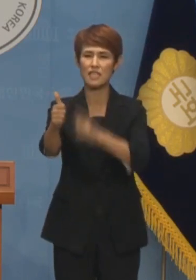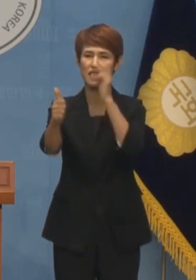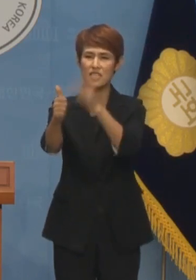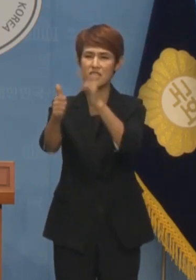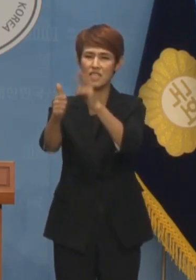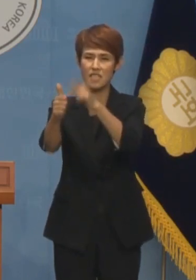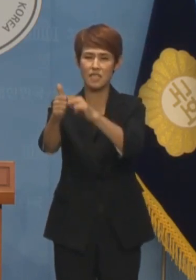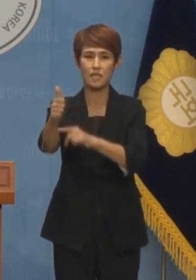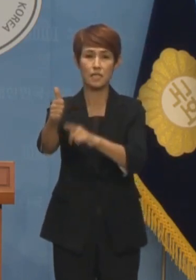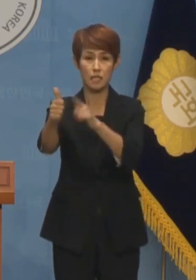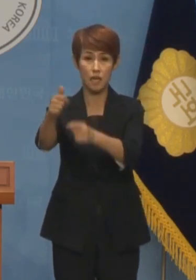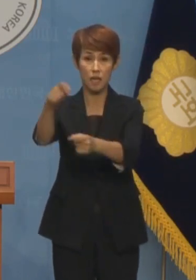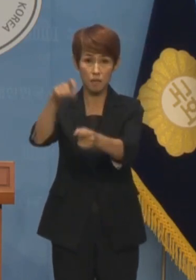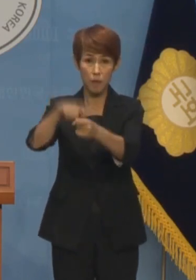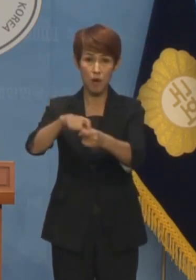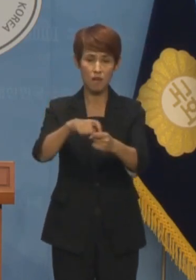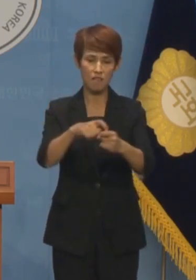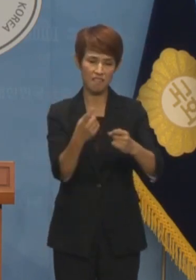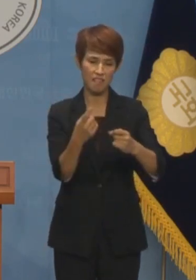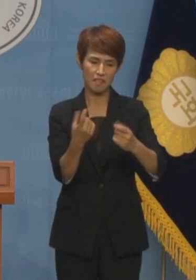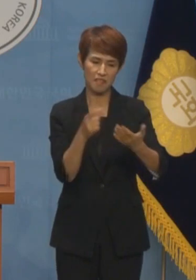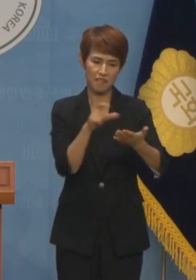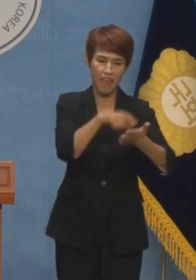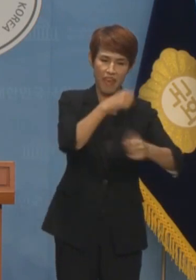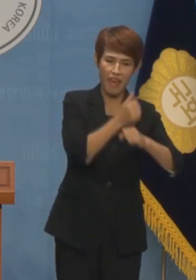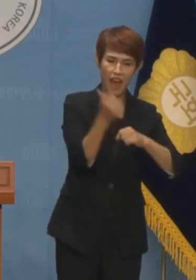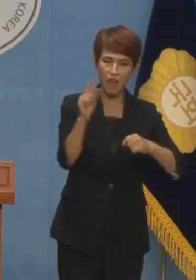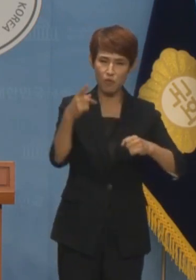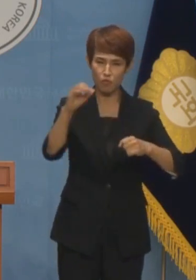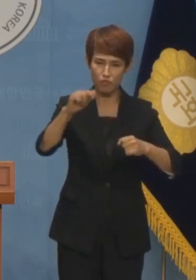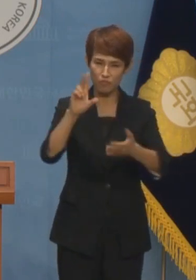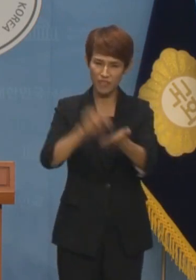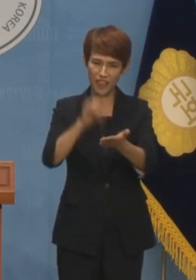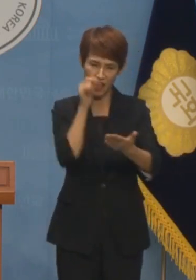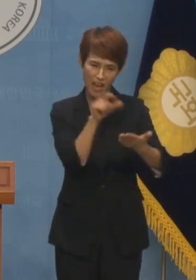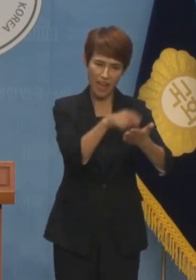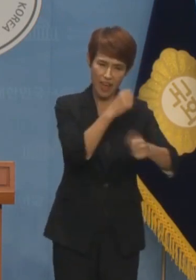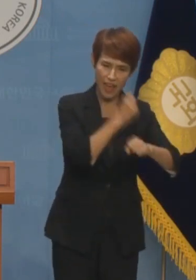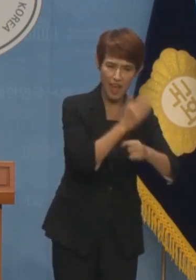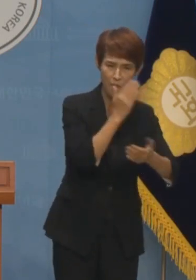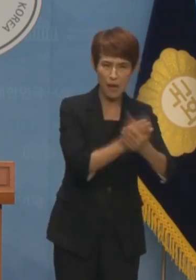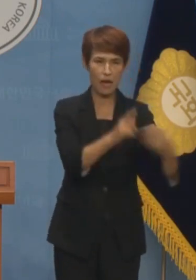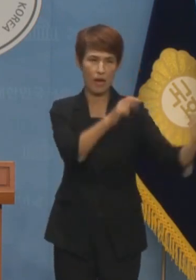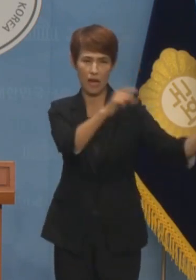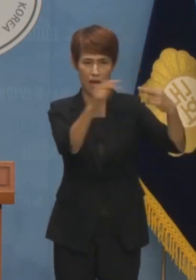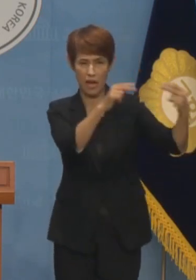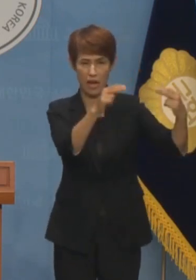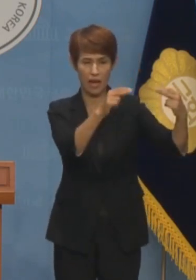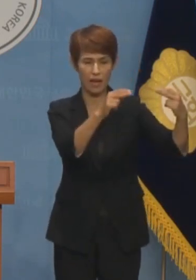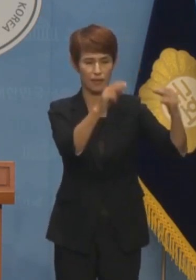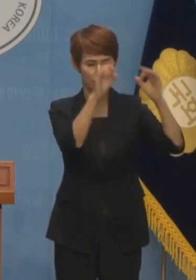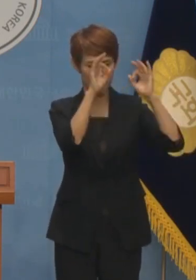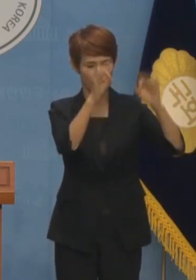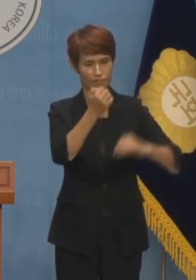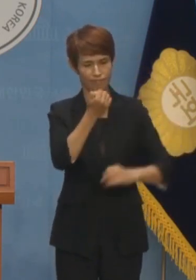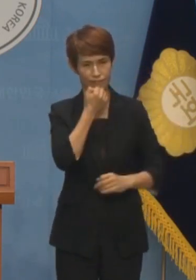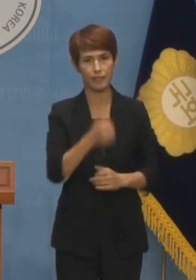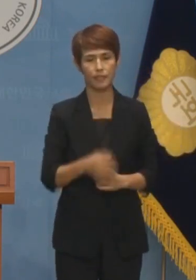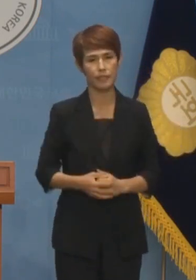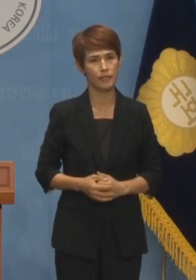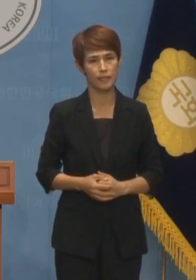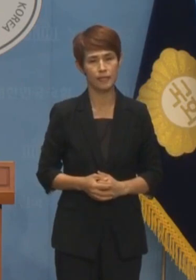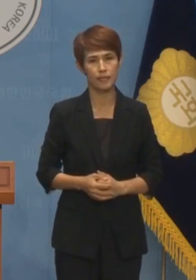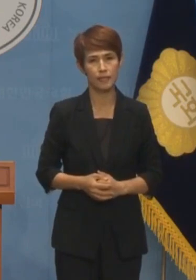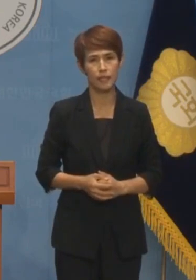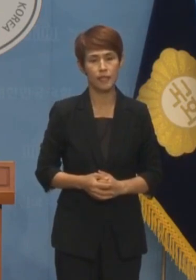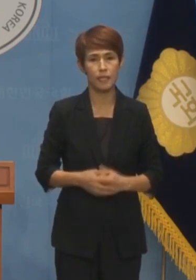대한 공격용 글을 넘내 만에 실랑이를 벌이는 모습이 참 딱해 보입니다. 이번